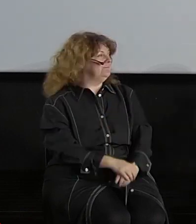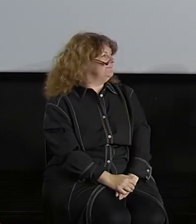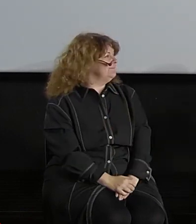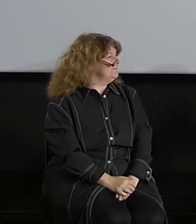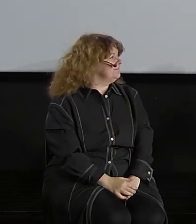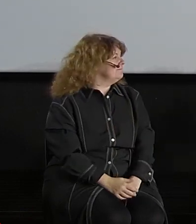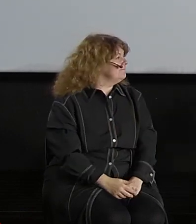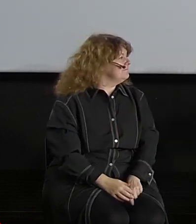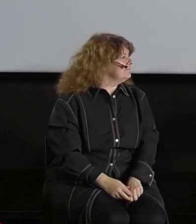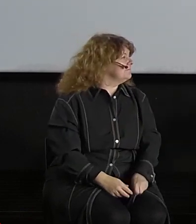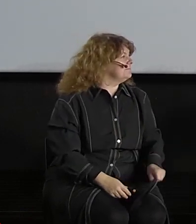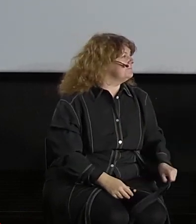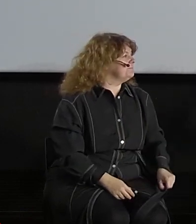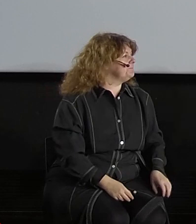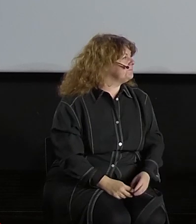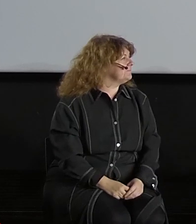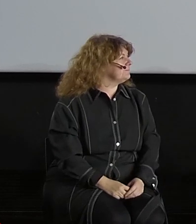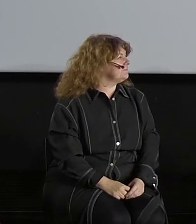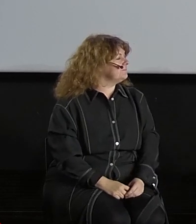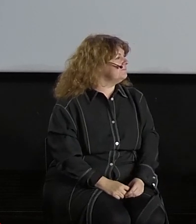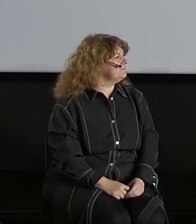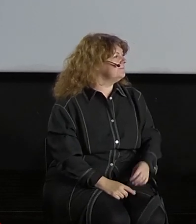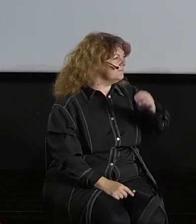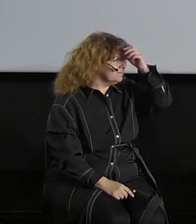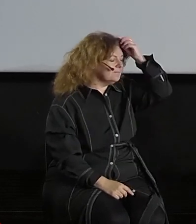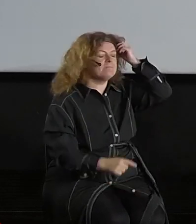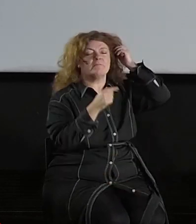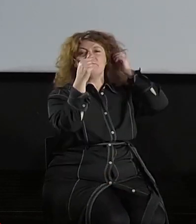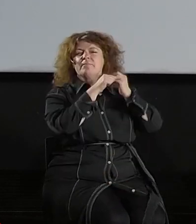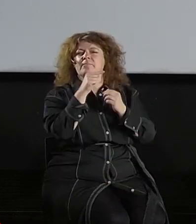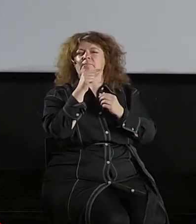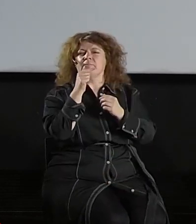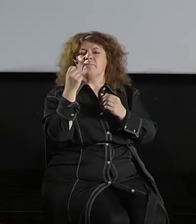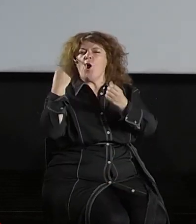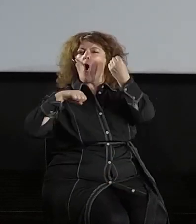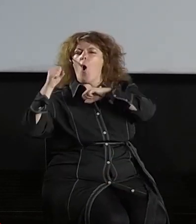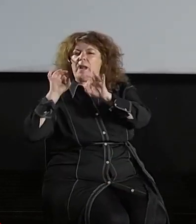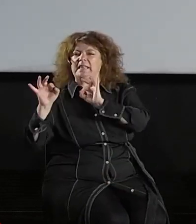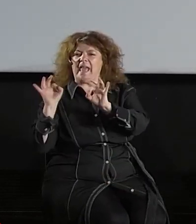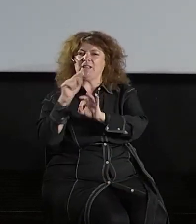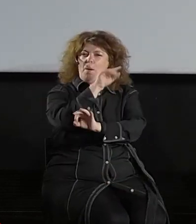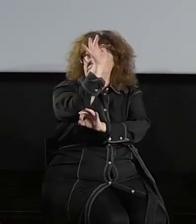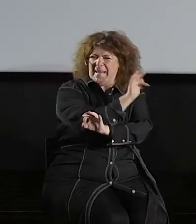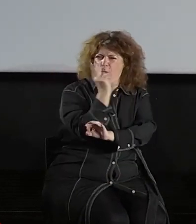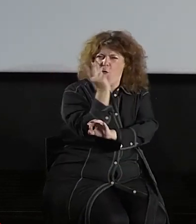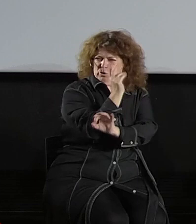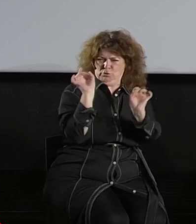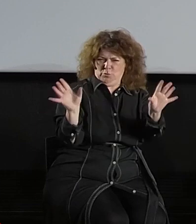en la obra que igual que la peli que el punto de vista o la narración es es propio no